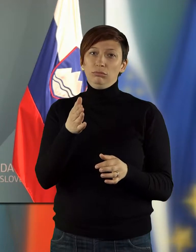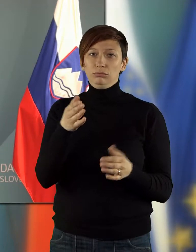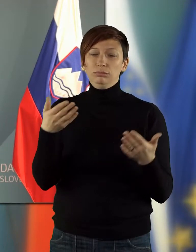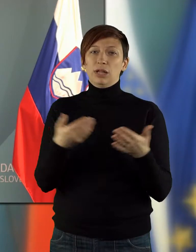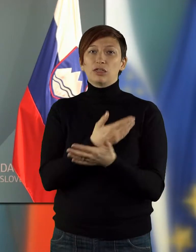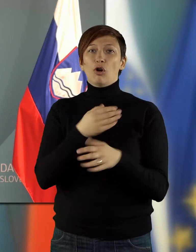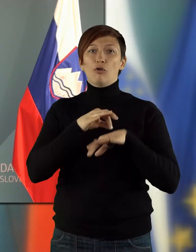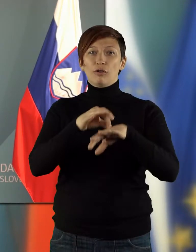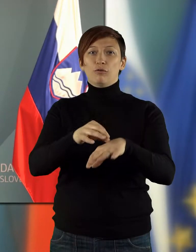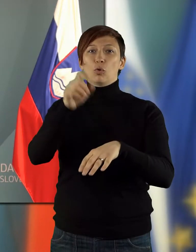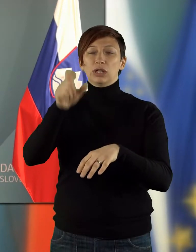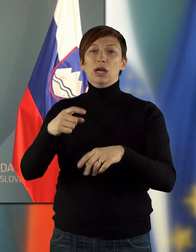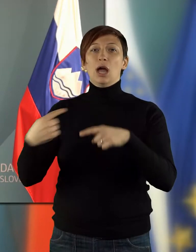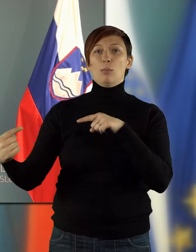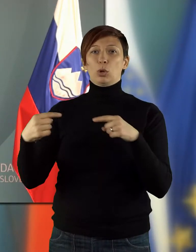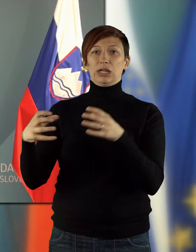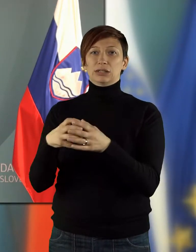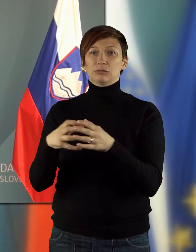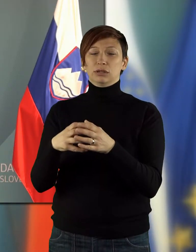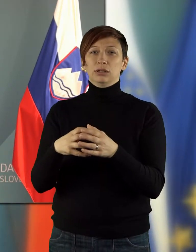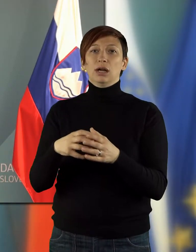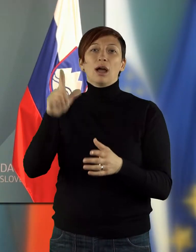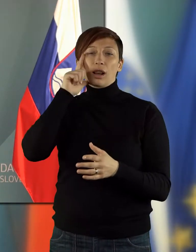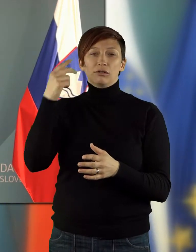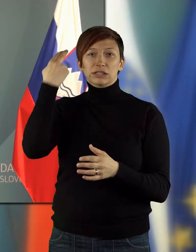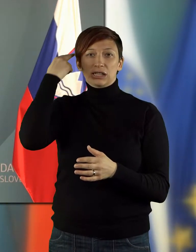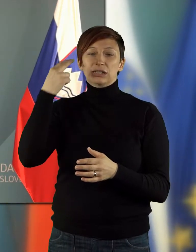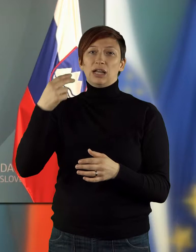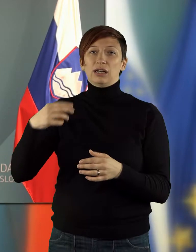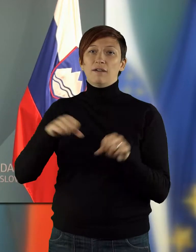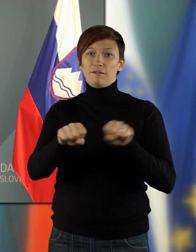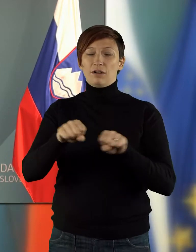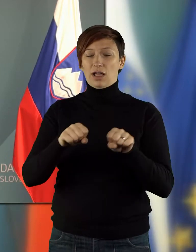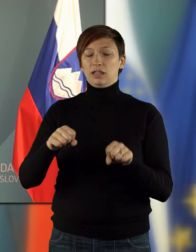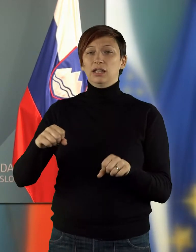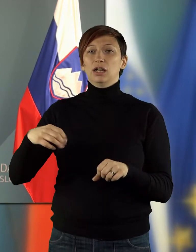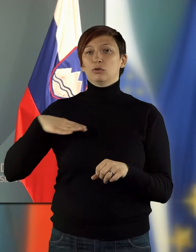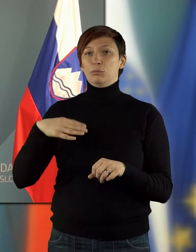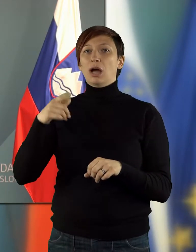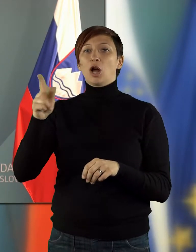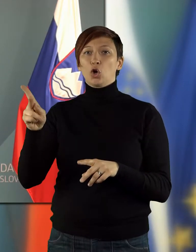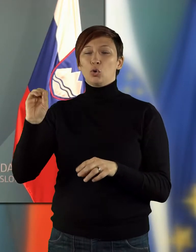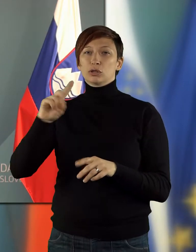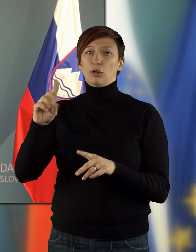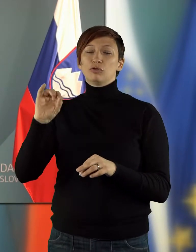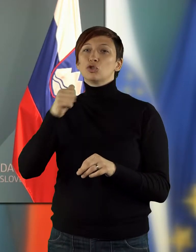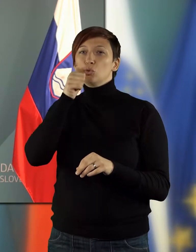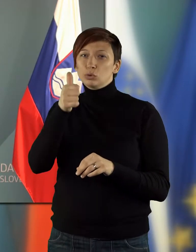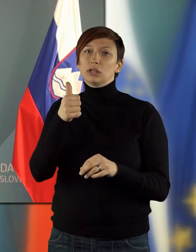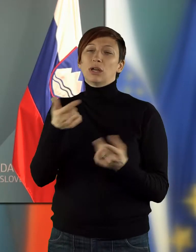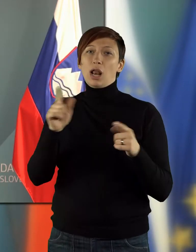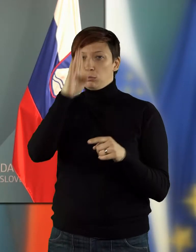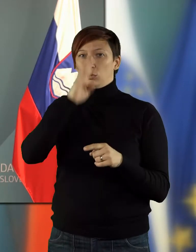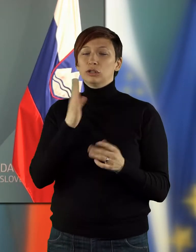bo nova vodja pogajalske skupine, generalna sekretarka vlade Liljana Kozlovič, že jutri ali takoj